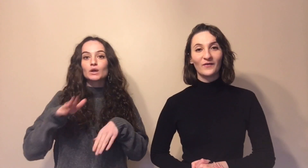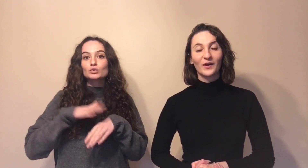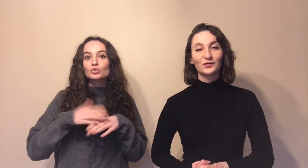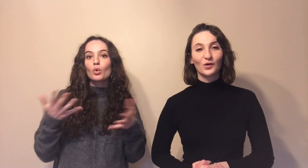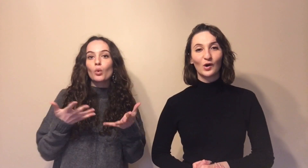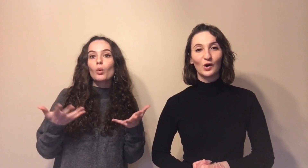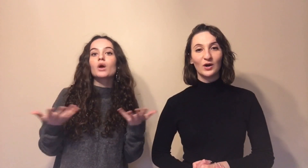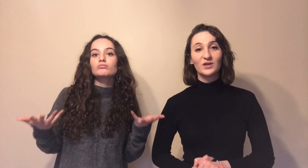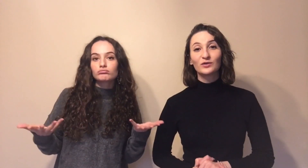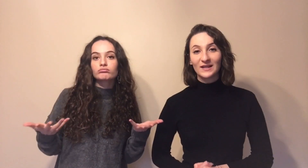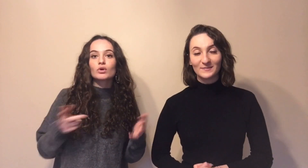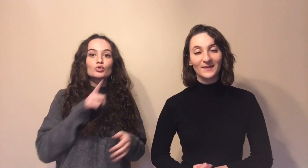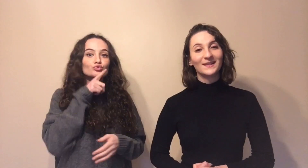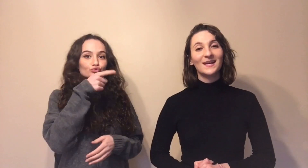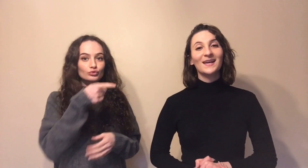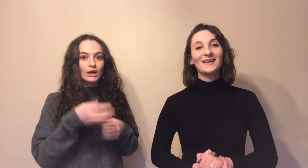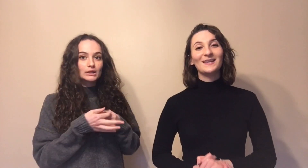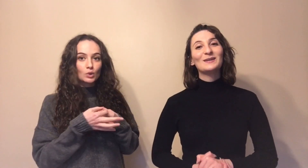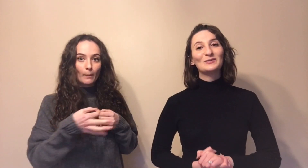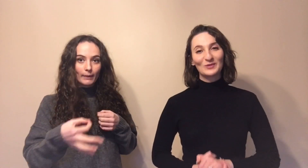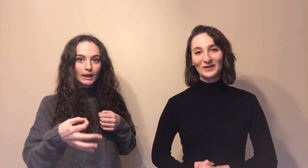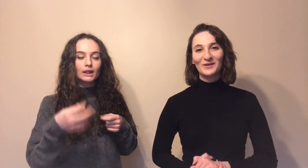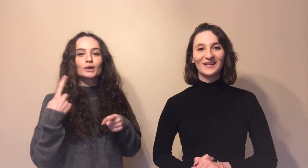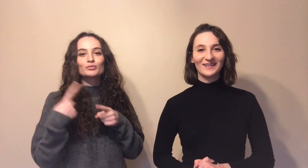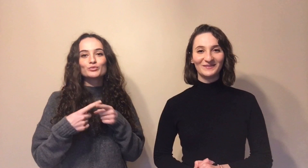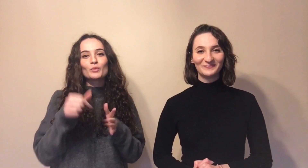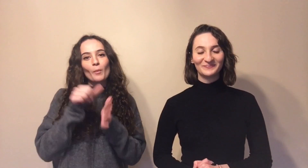sur les jours de la semaine et sur les mois de l'année.